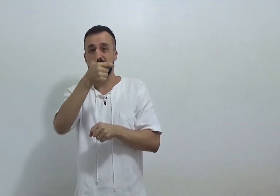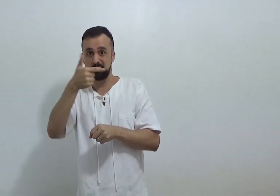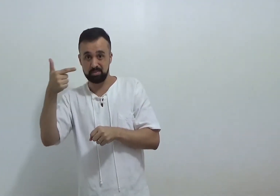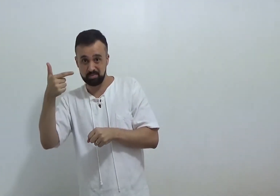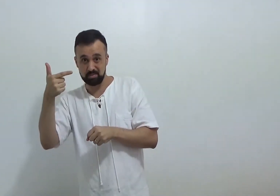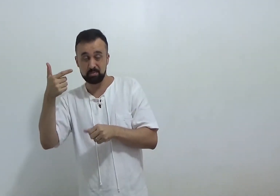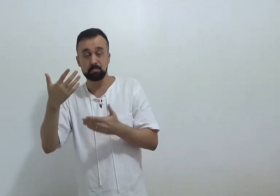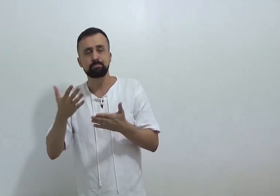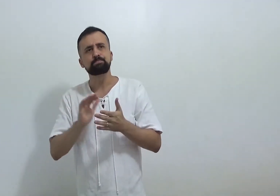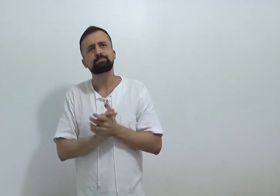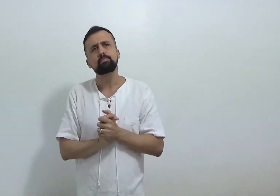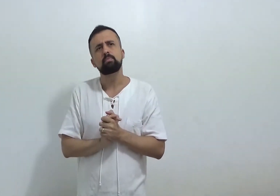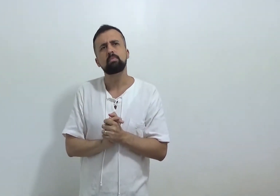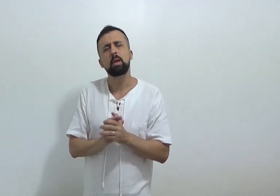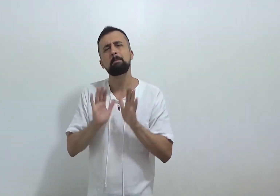de 1822.